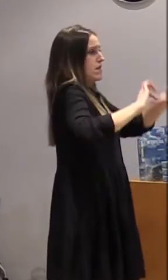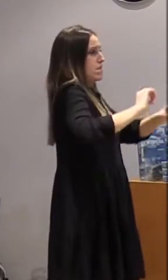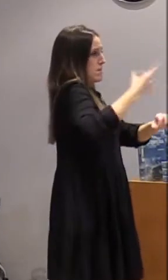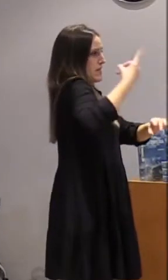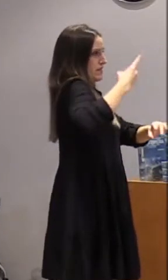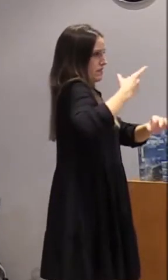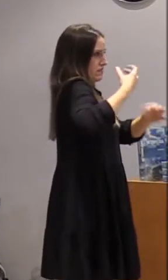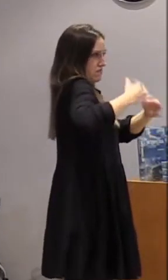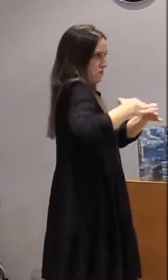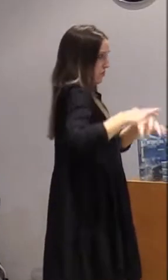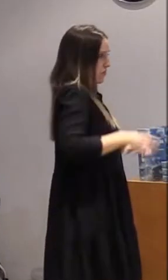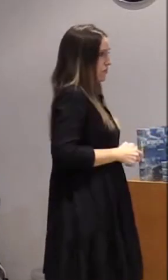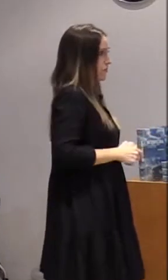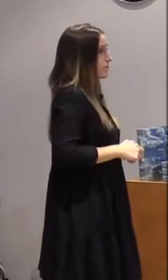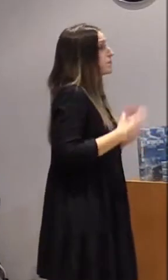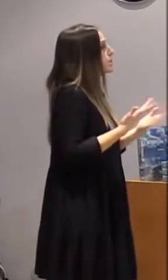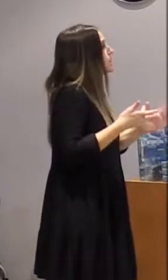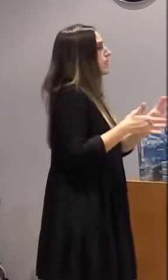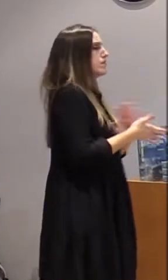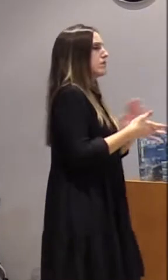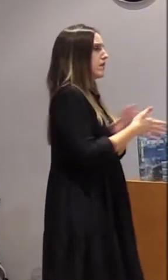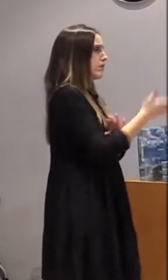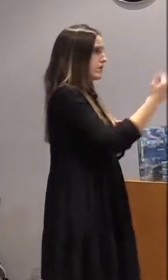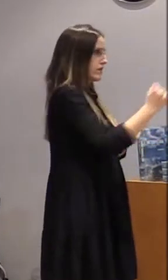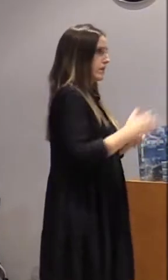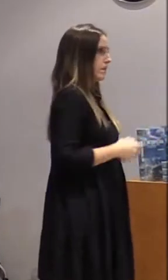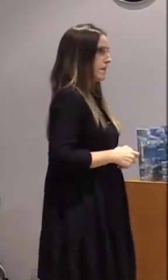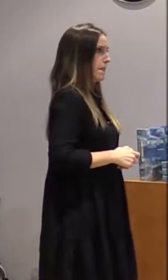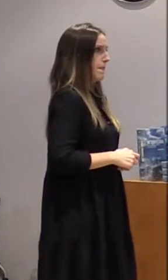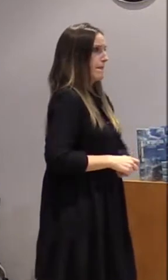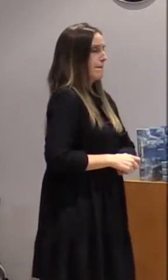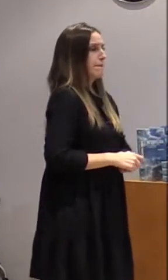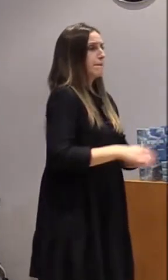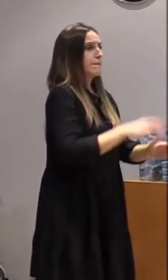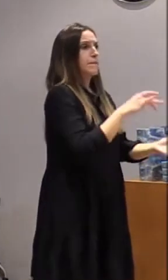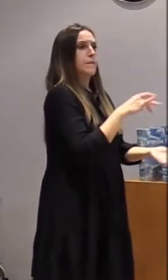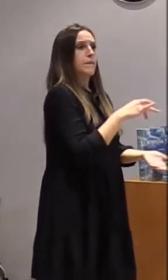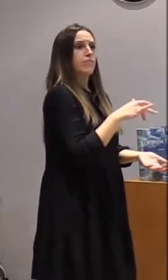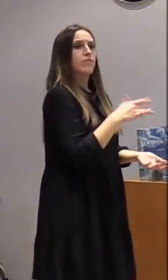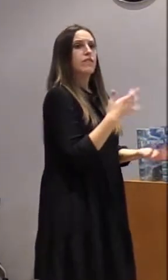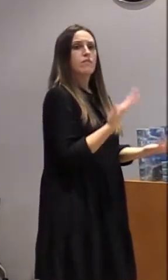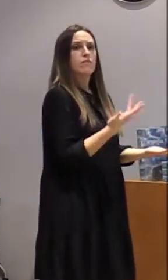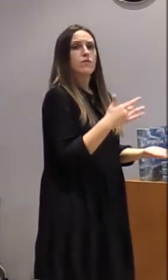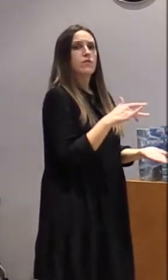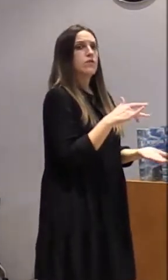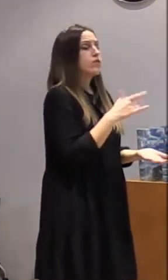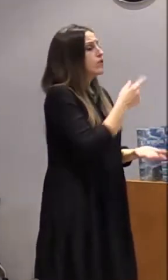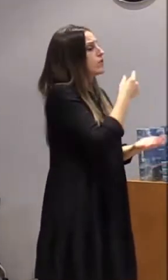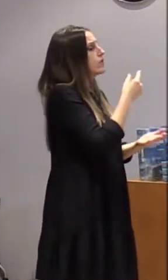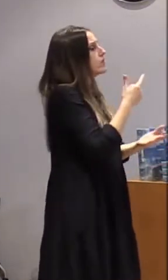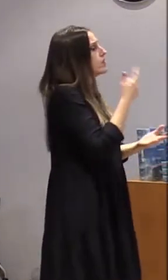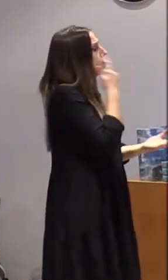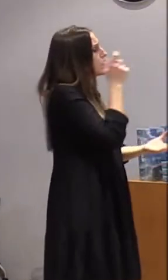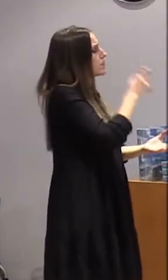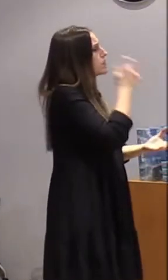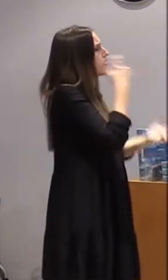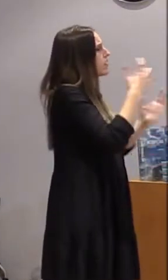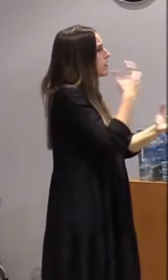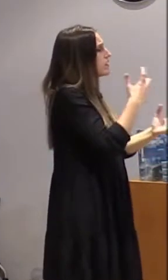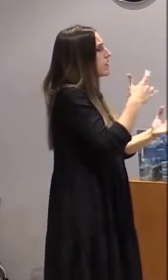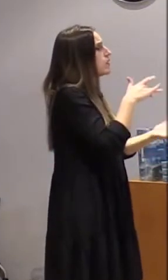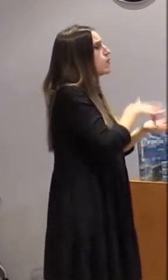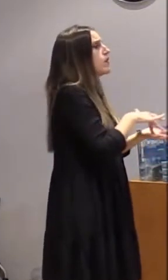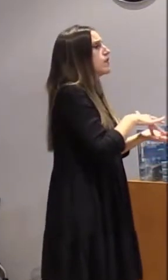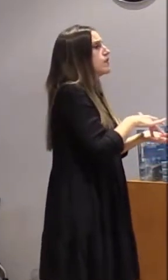cuadros. Y tiene una explicación. Y es que cuando solían los artistas salir a pintar, en mitad